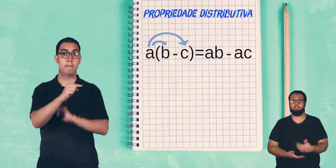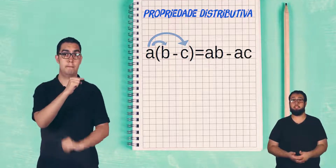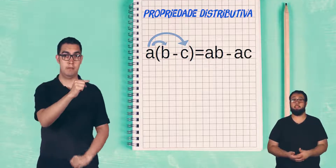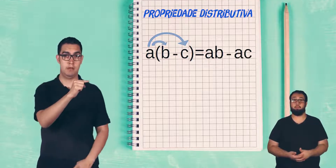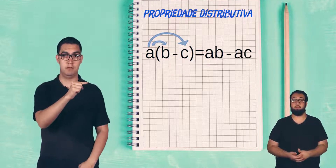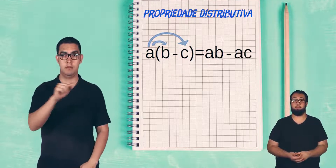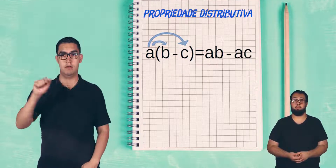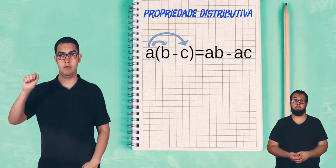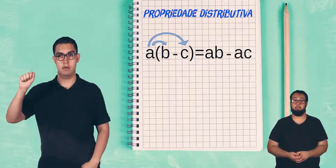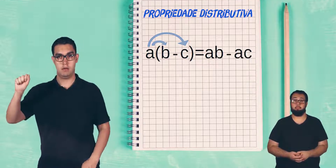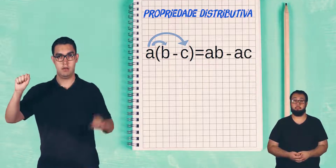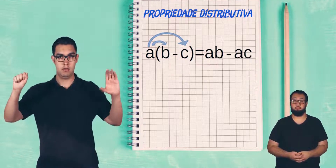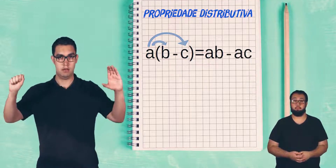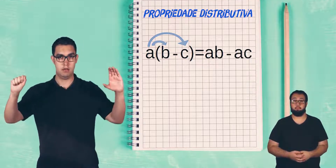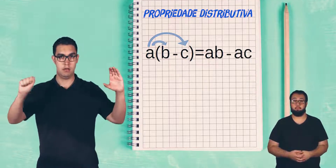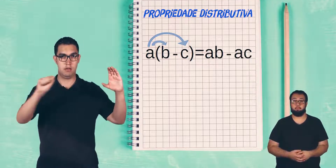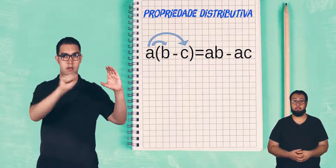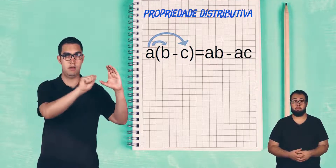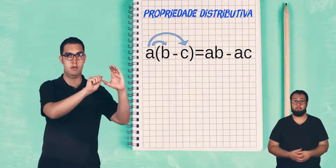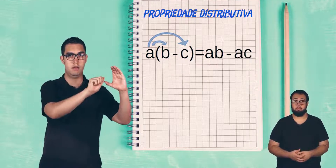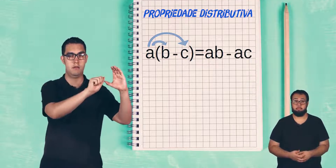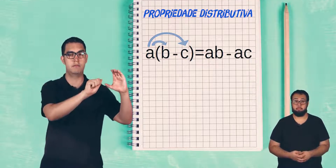menos A vezes C.